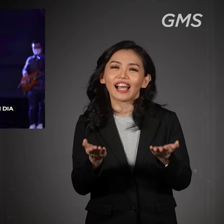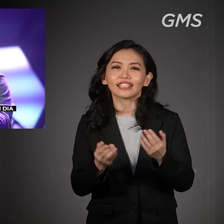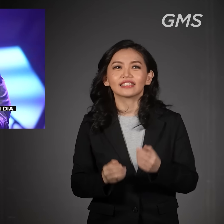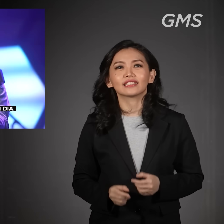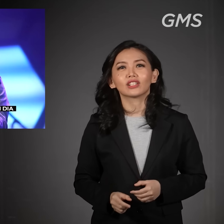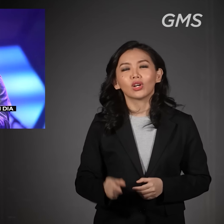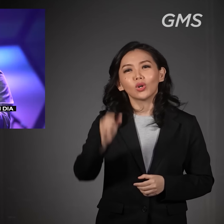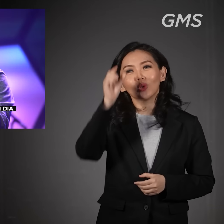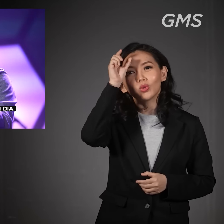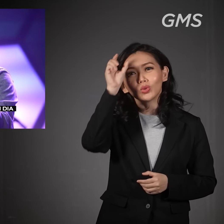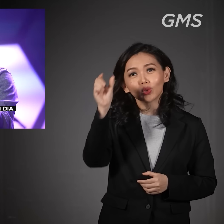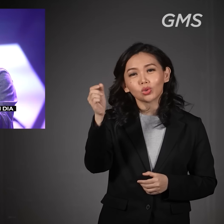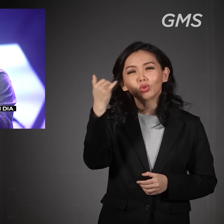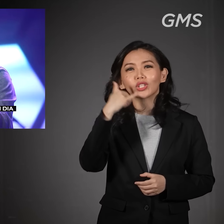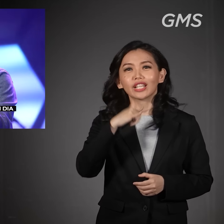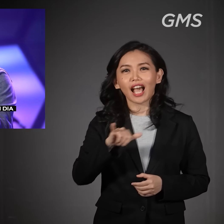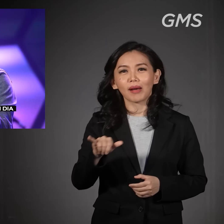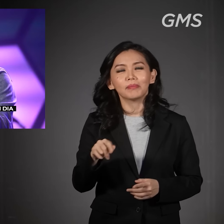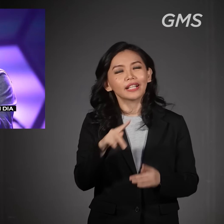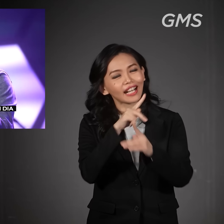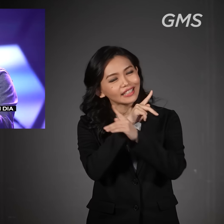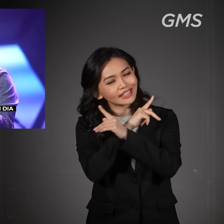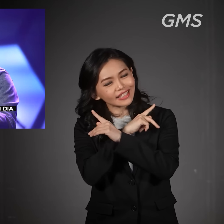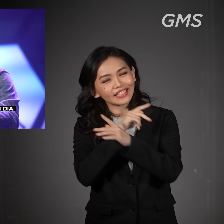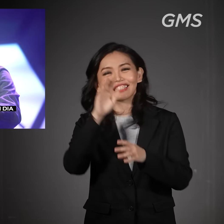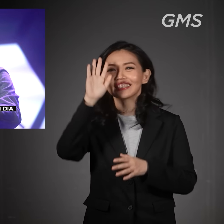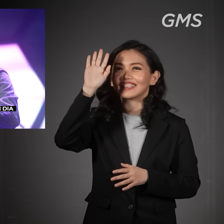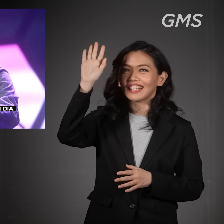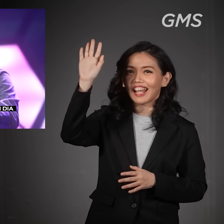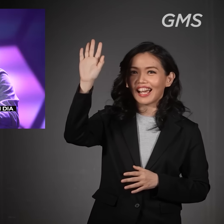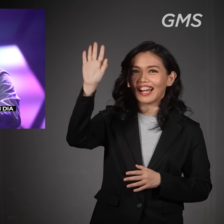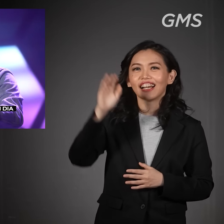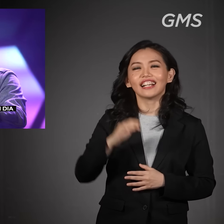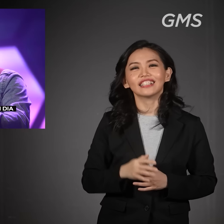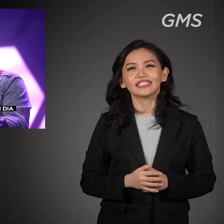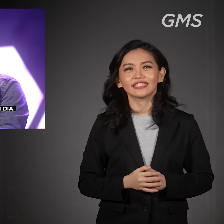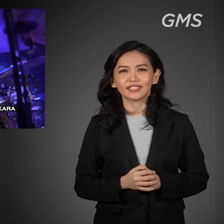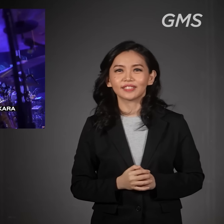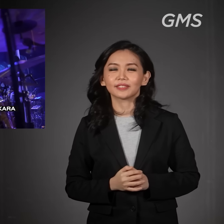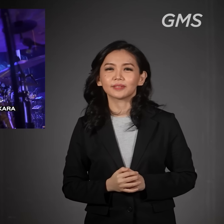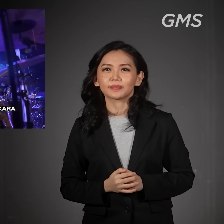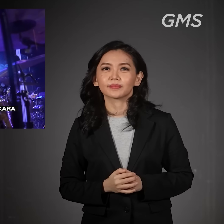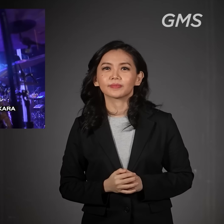disediakan bagi yang mengasihi Dia.